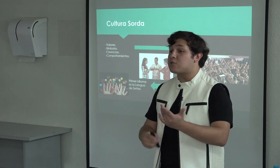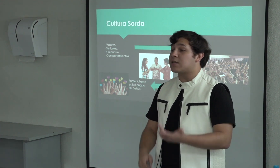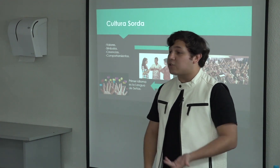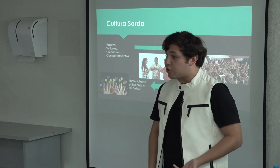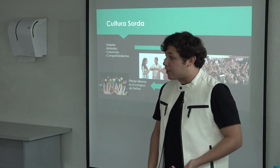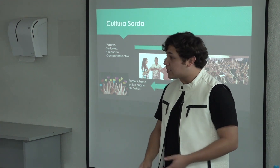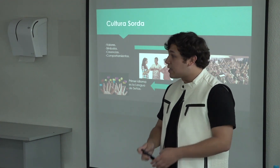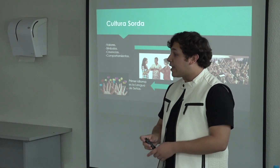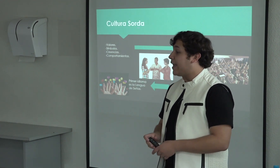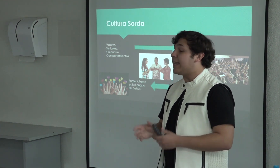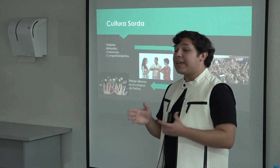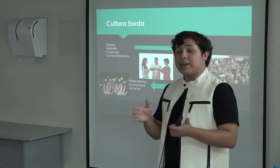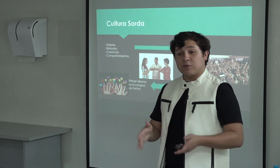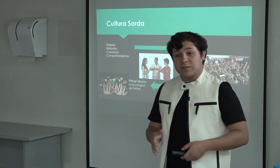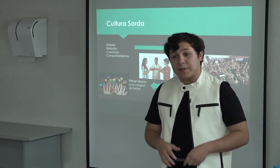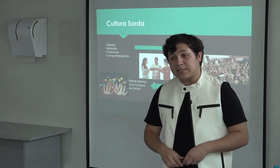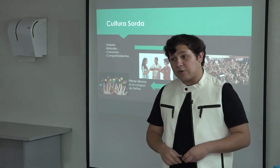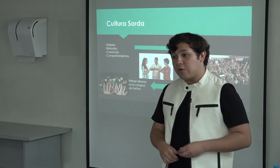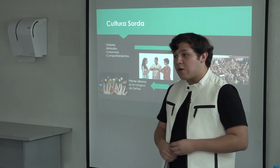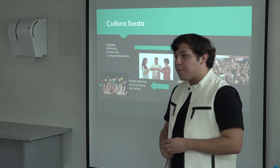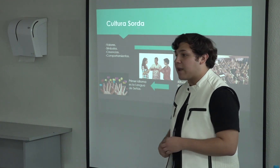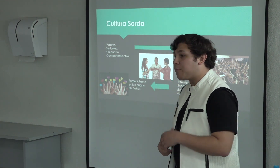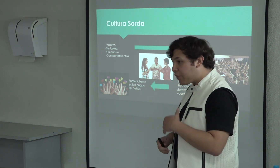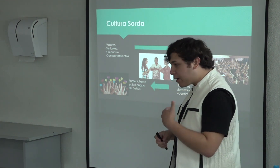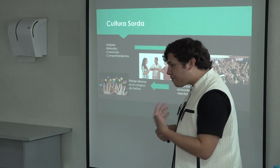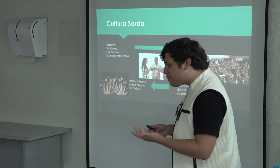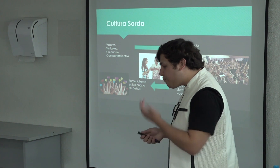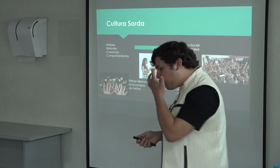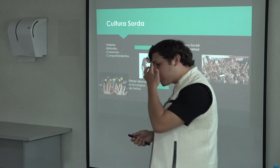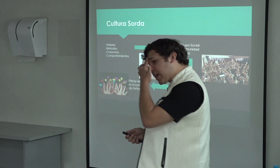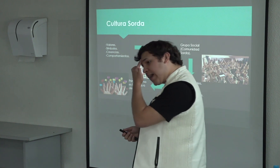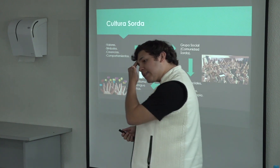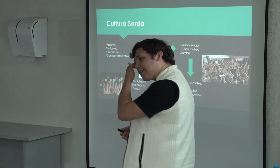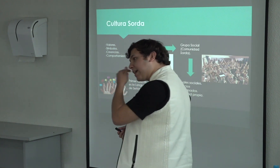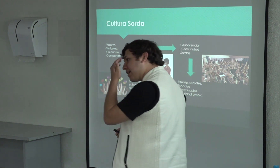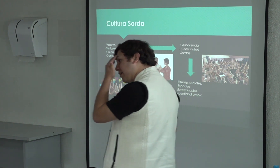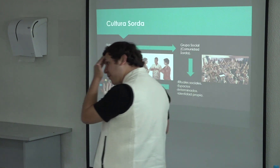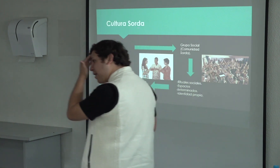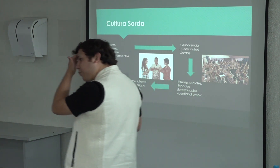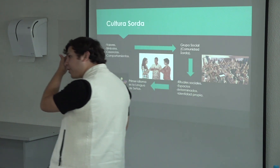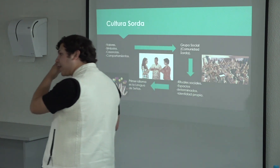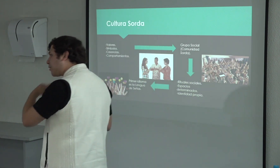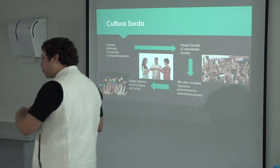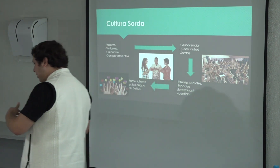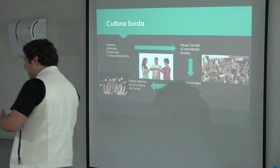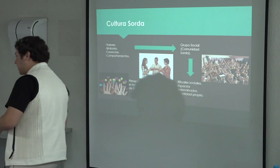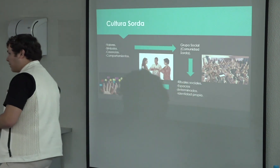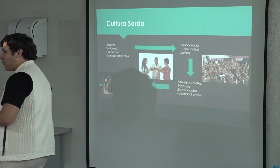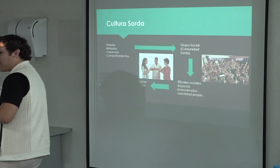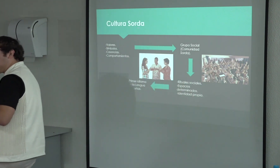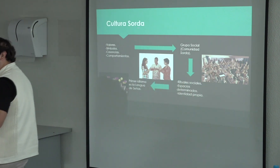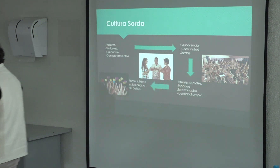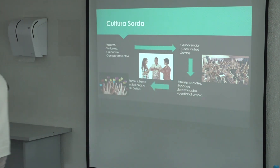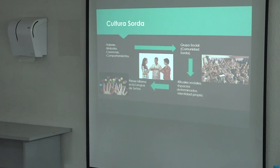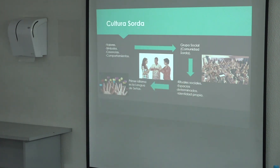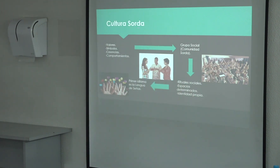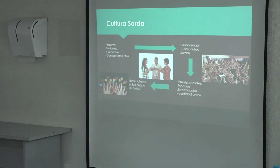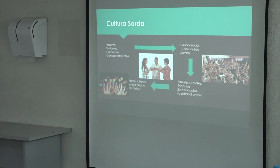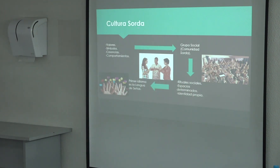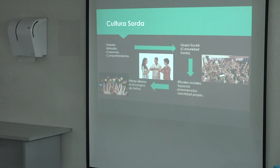personas sordas eligen un espacio para poder buscarse, para poder encontrarse, vamos a hacer para este lado, bueno,